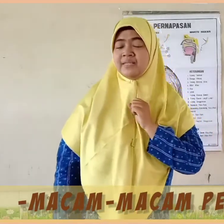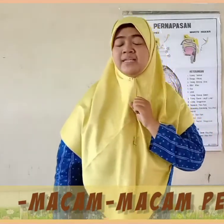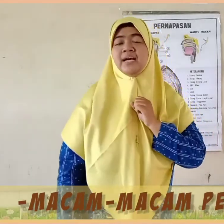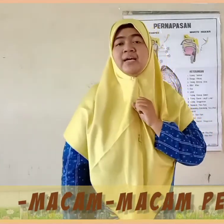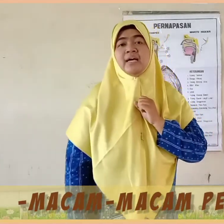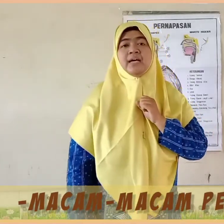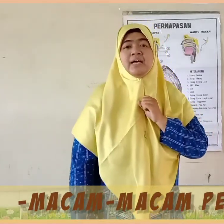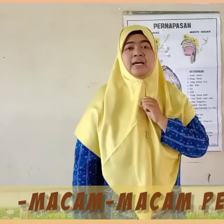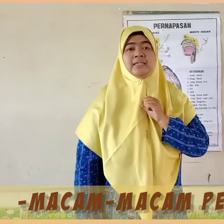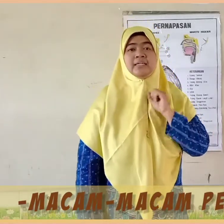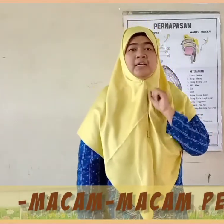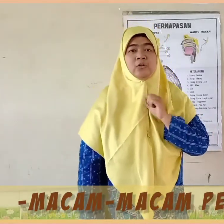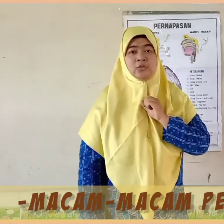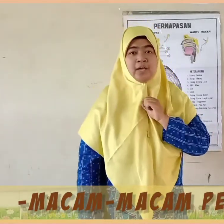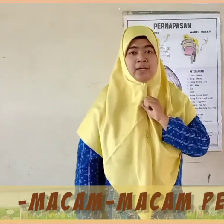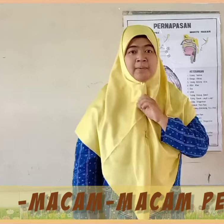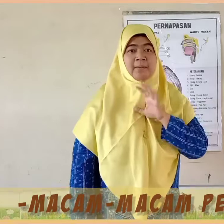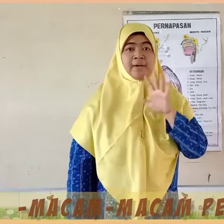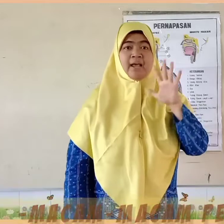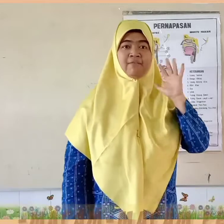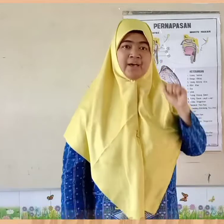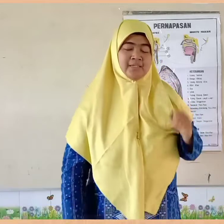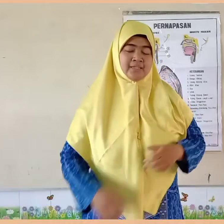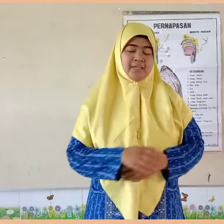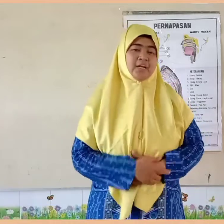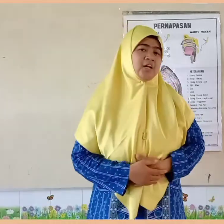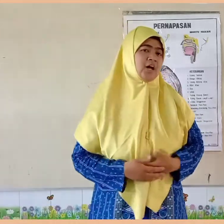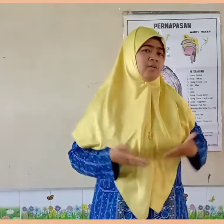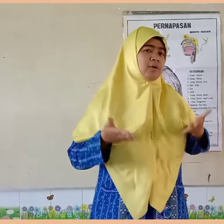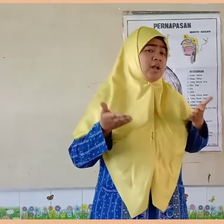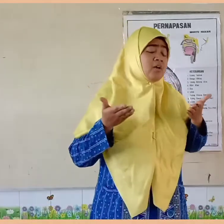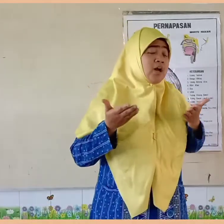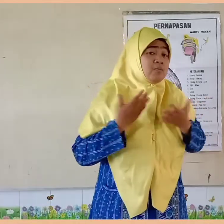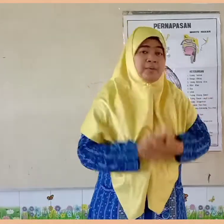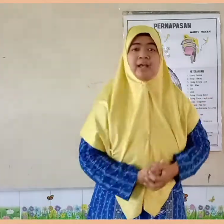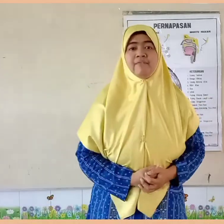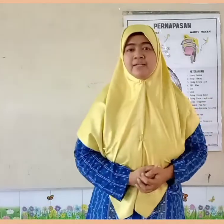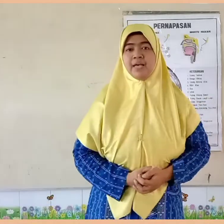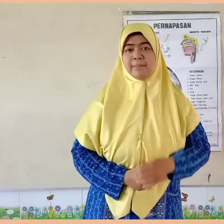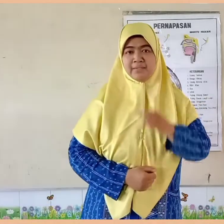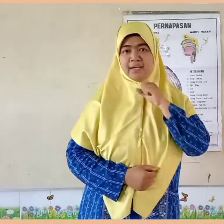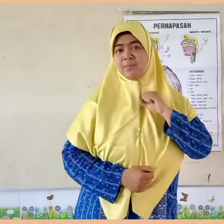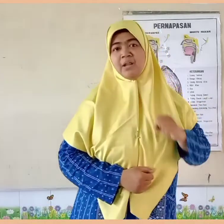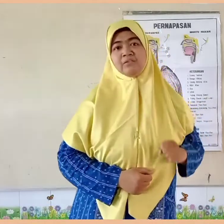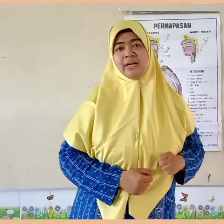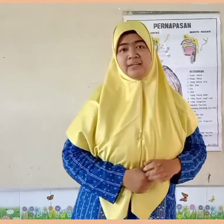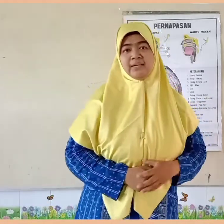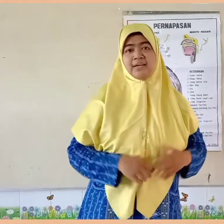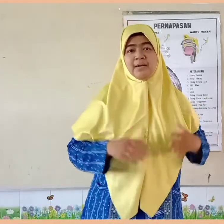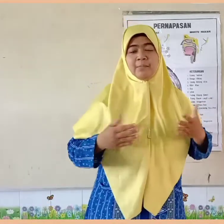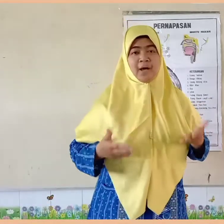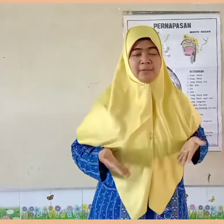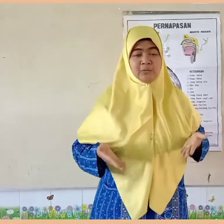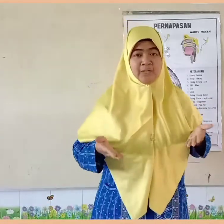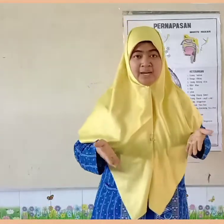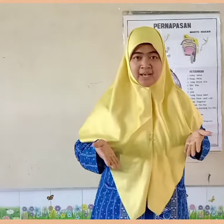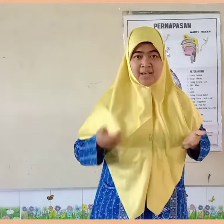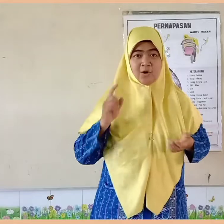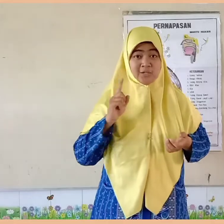saja? Jadi kalau untuk yang namanya bernafas, kira-kira kalau kamu bernafas, apa sih yang kamu lakukan? Mengambil udara,